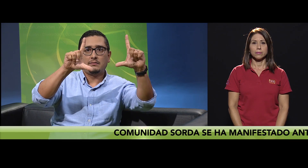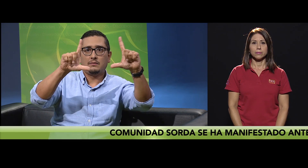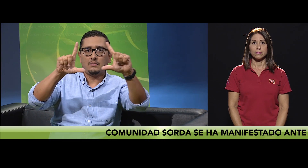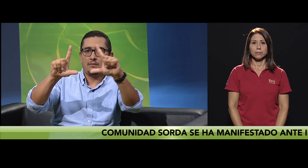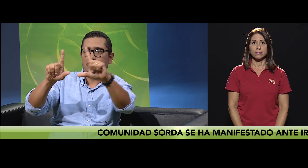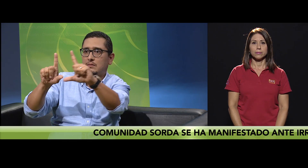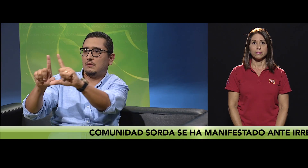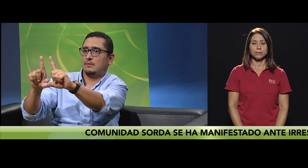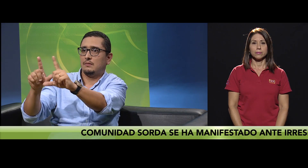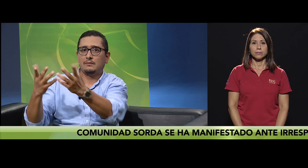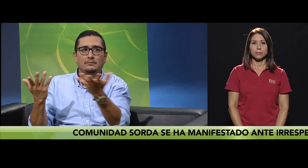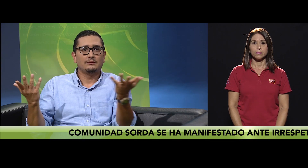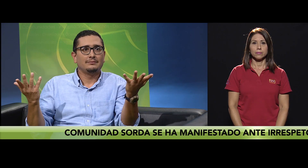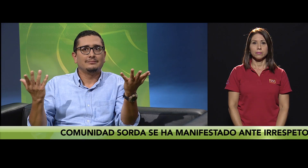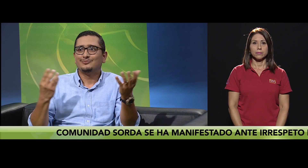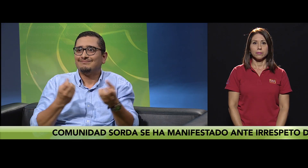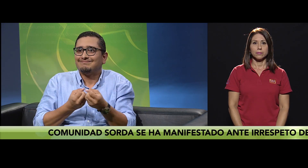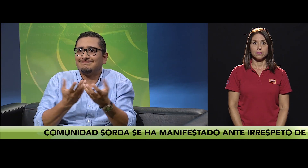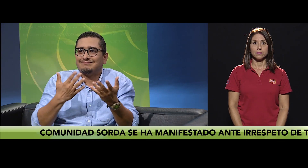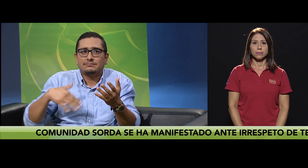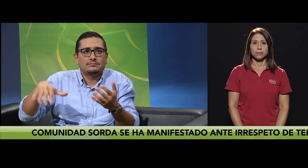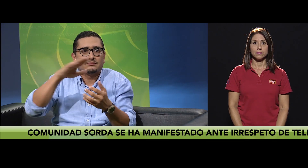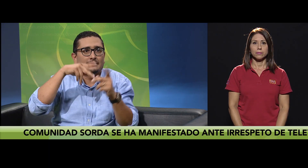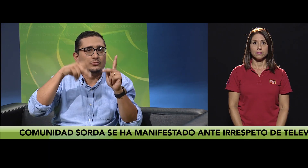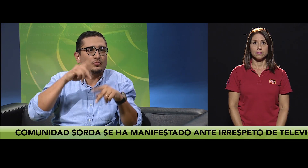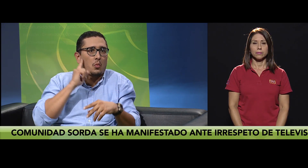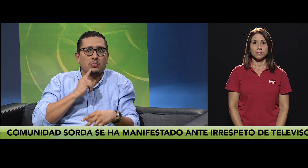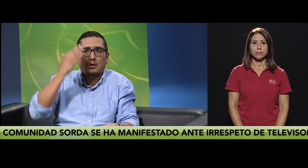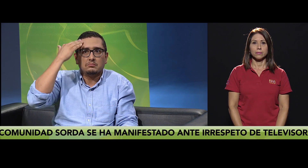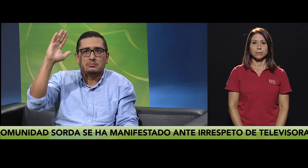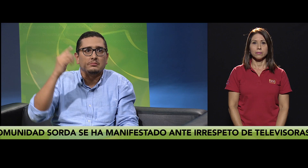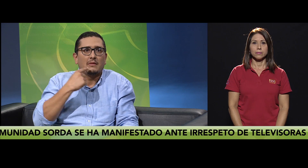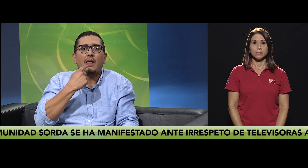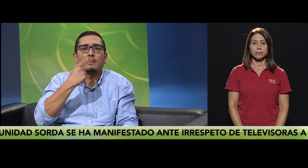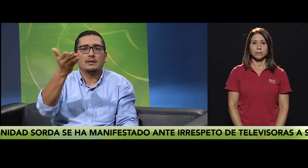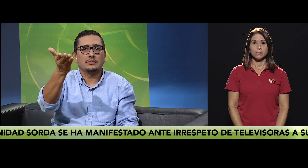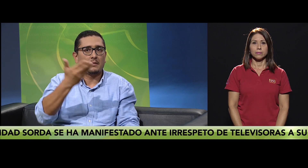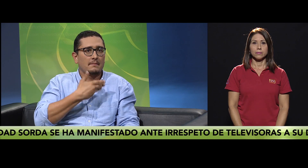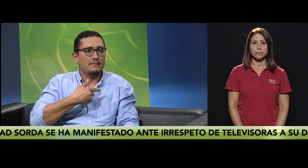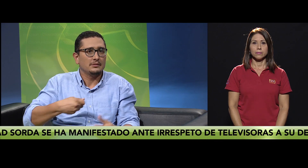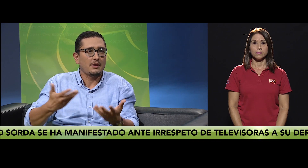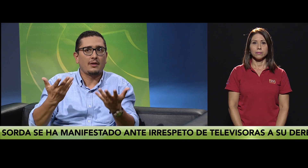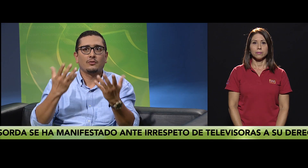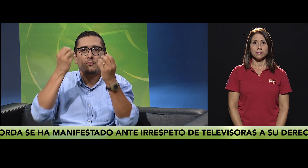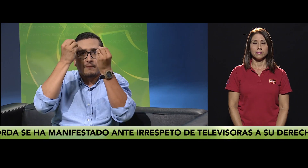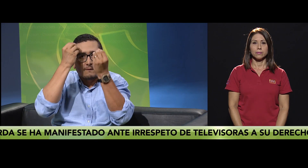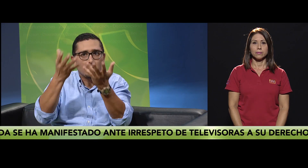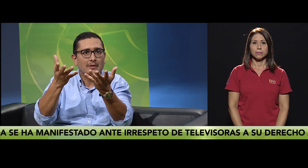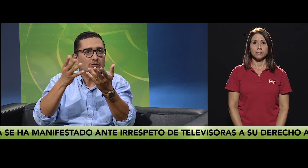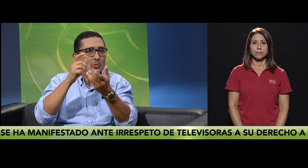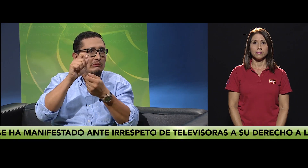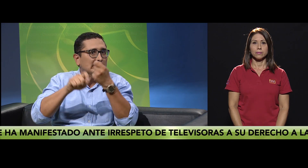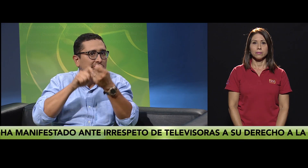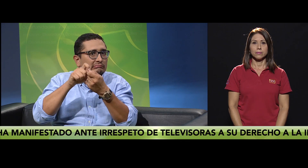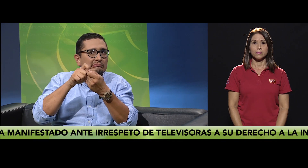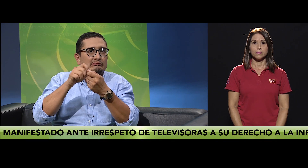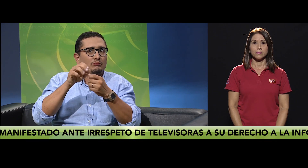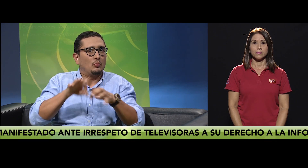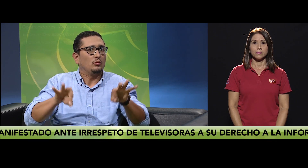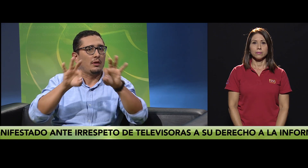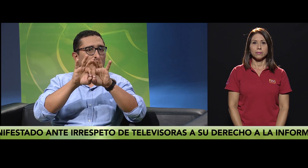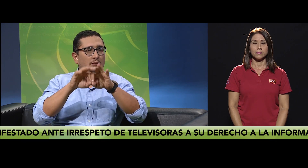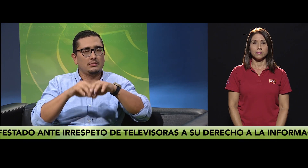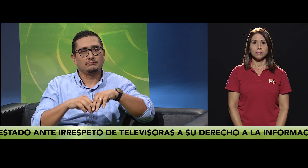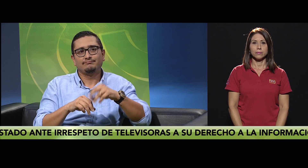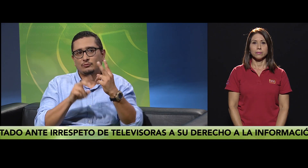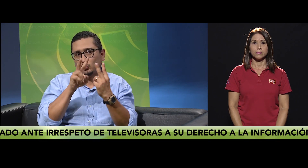importante, cuando el presidente lleva a su intérprete, los camarógrafos no toman en cuenta el recurso humano que hay en ese momento. No se dan cuenta, es el